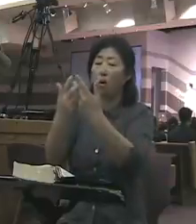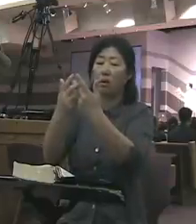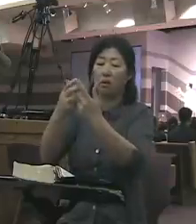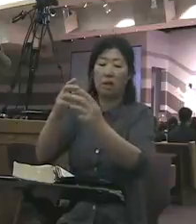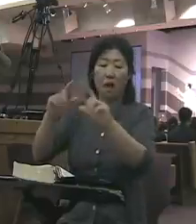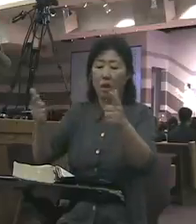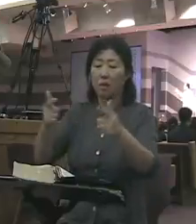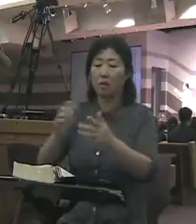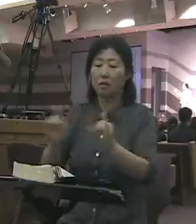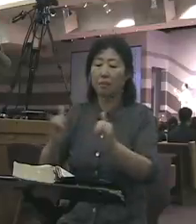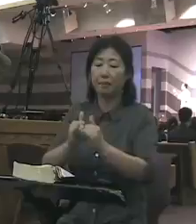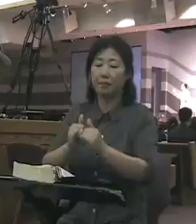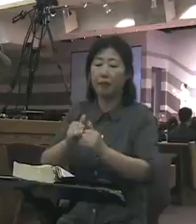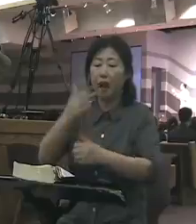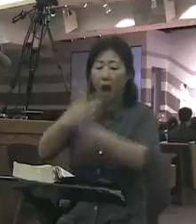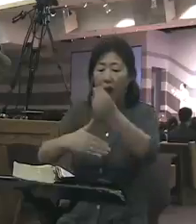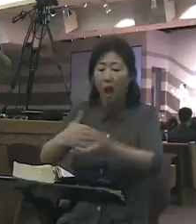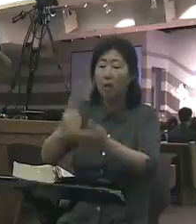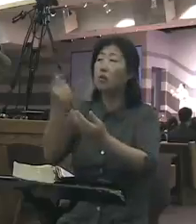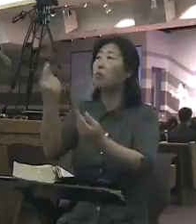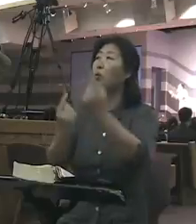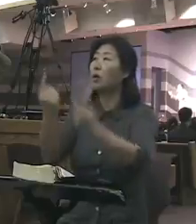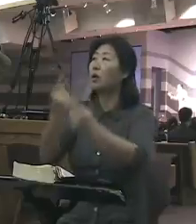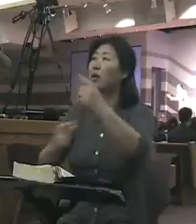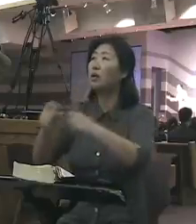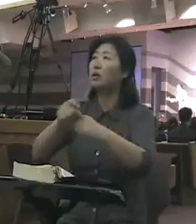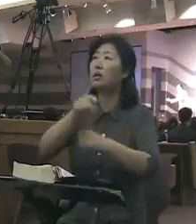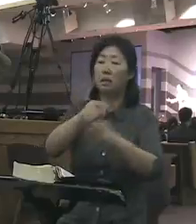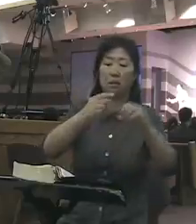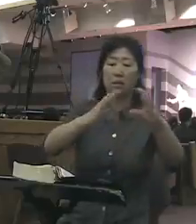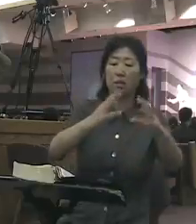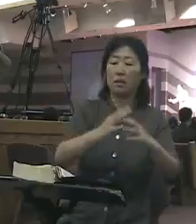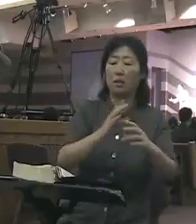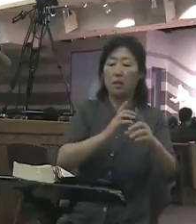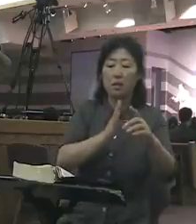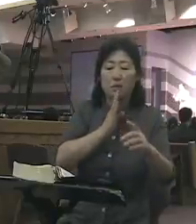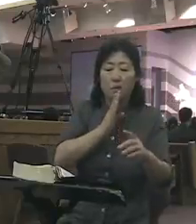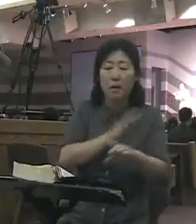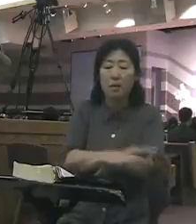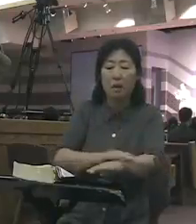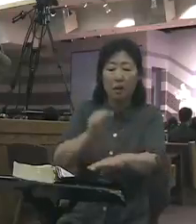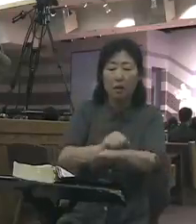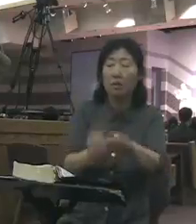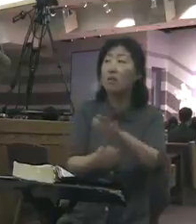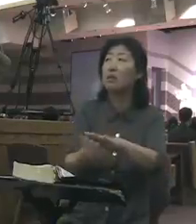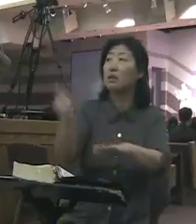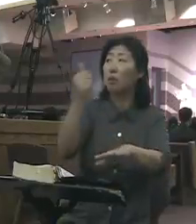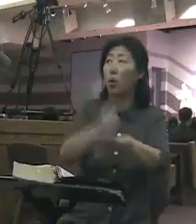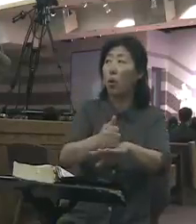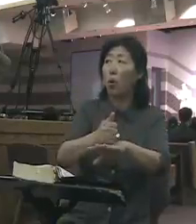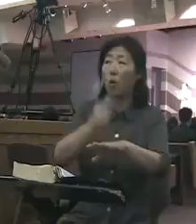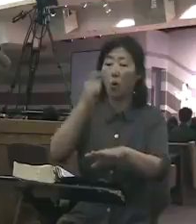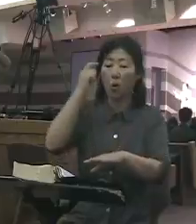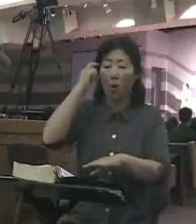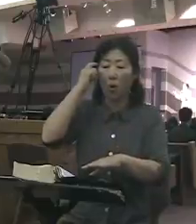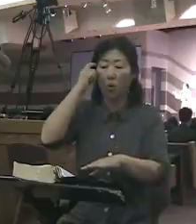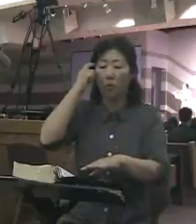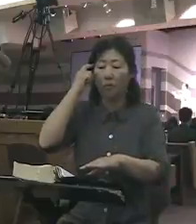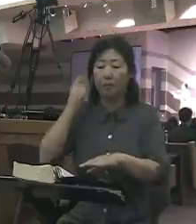이 세상에서 정말 잘 되려는 성공의식, 이 세상에서